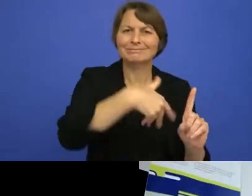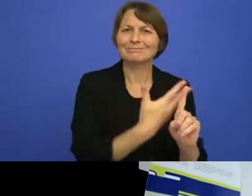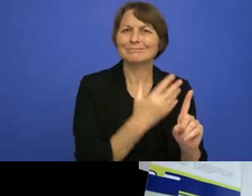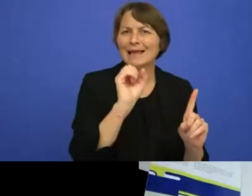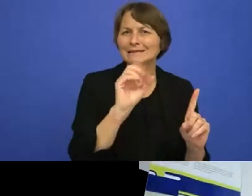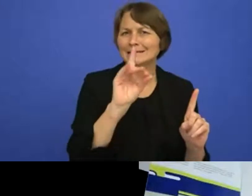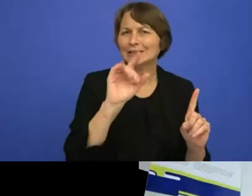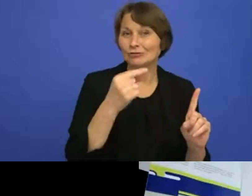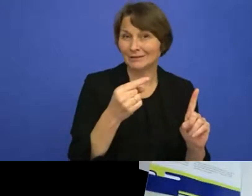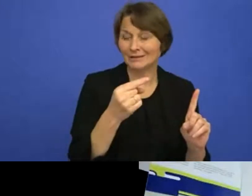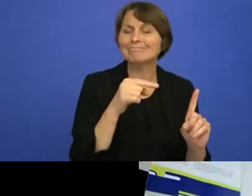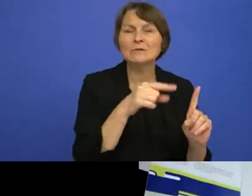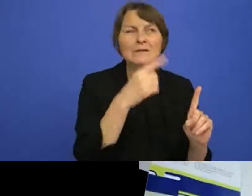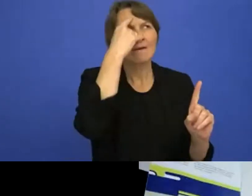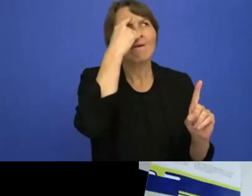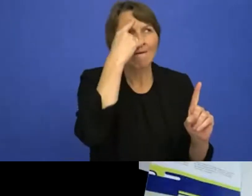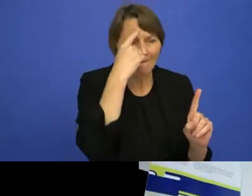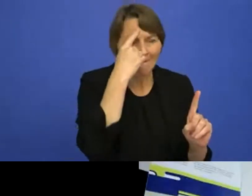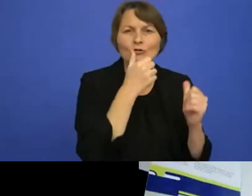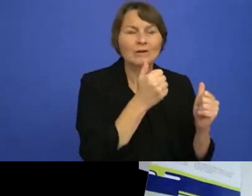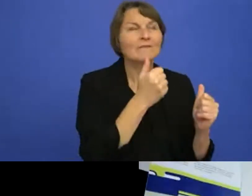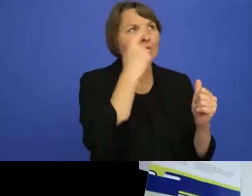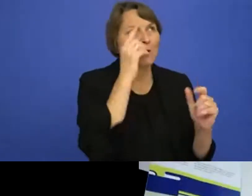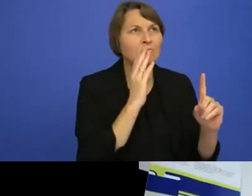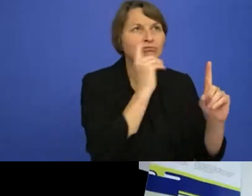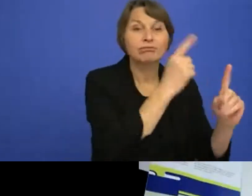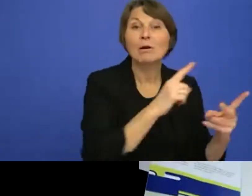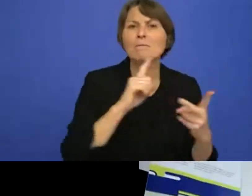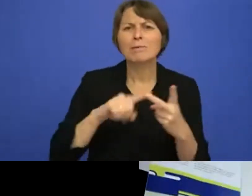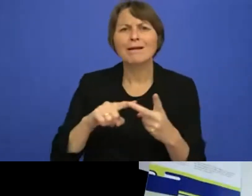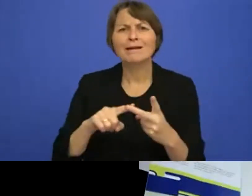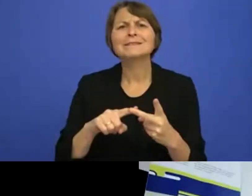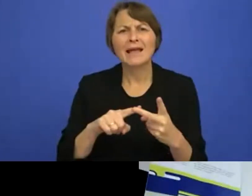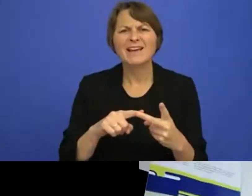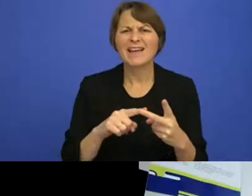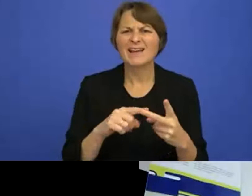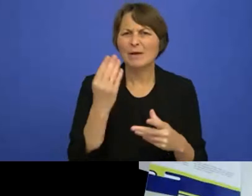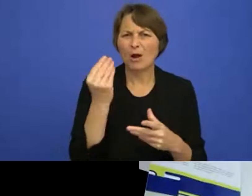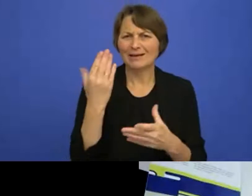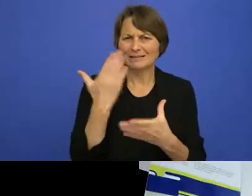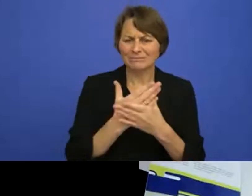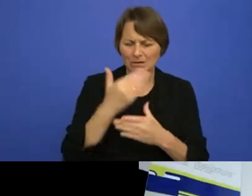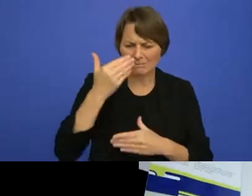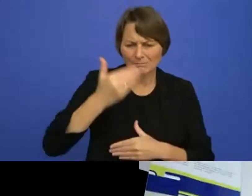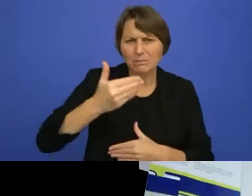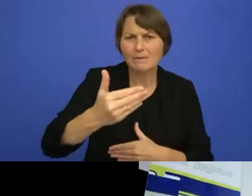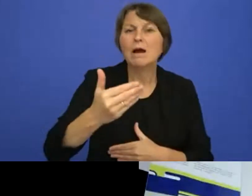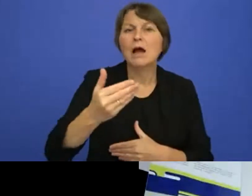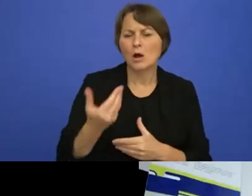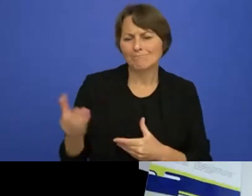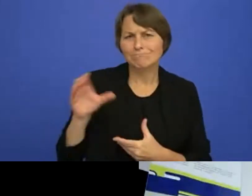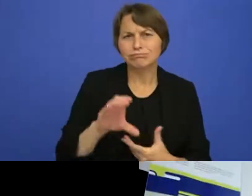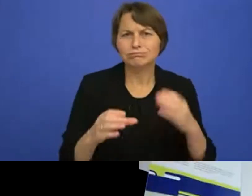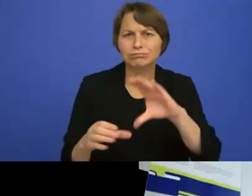ce développement de la petite enfance, quelque chose qui doit s'accompagner d'une évolution avec des critères clairs, des repères clairs,